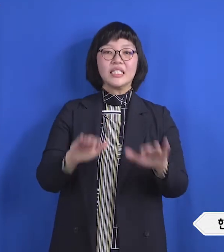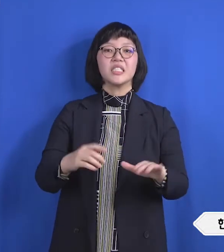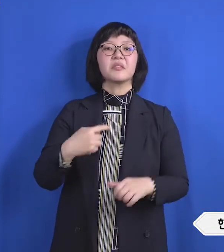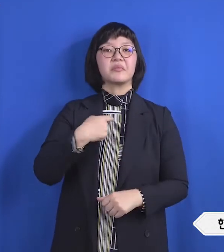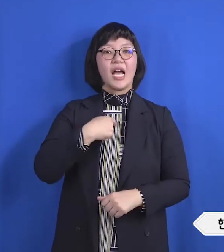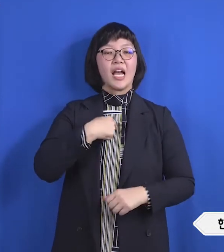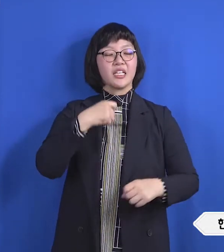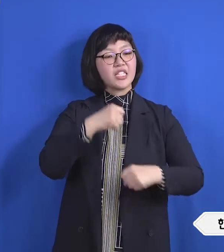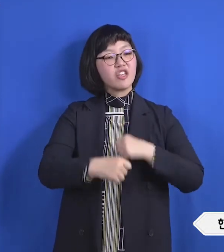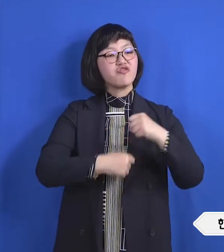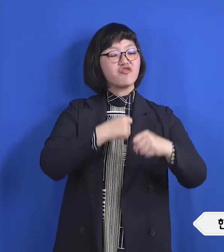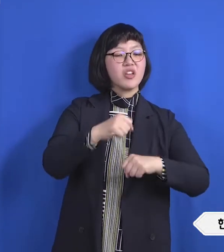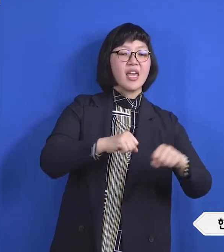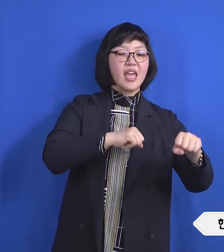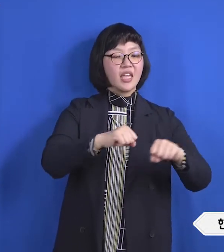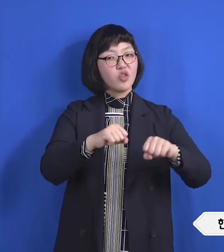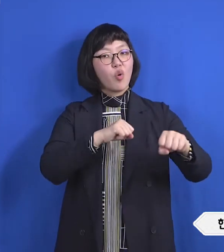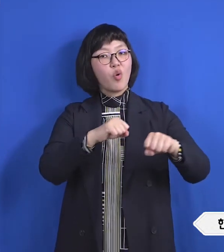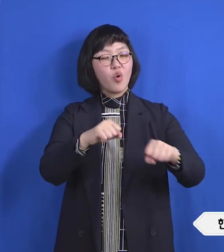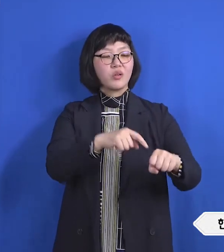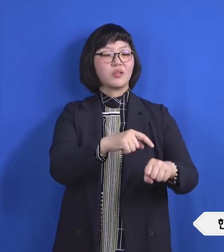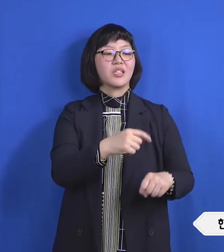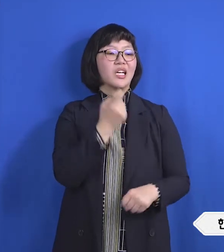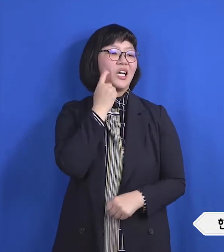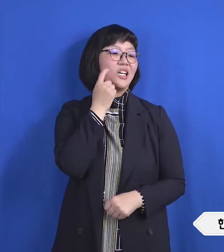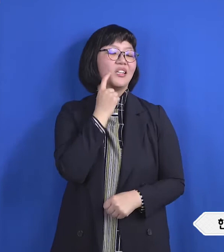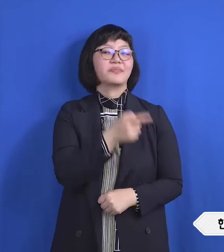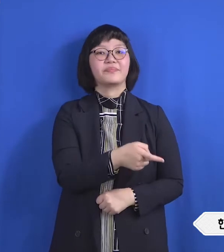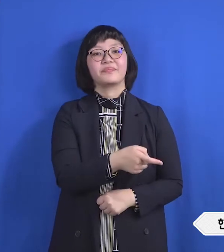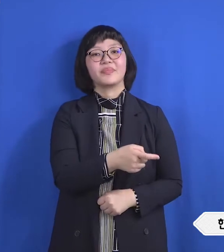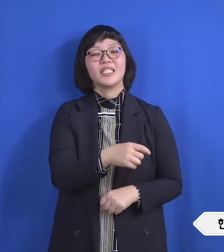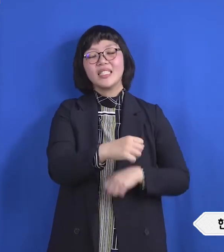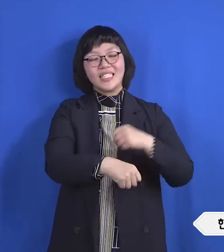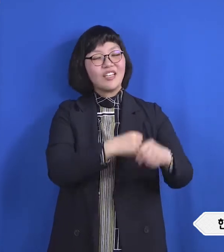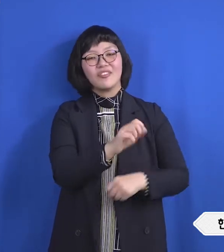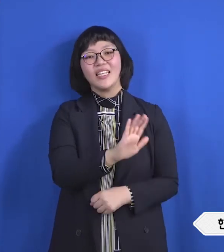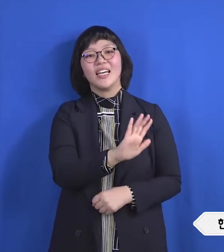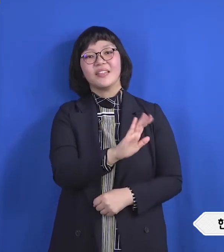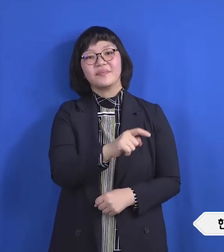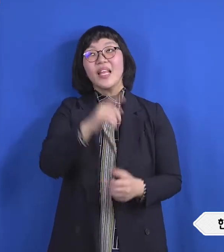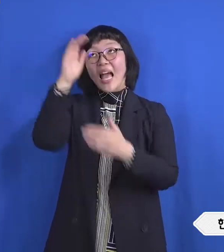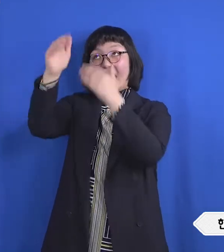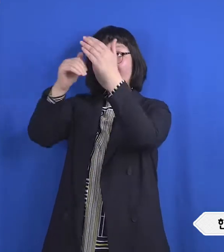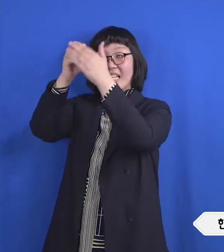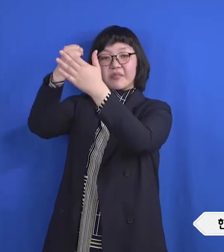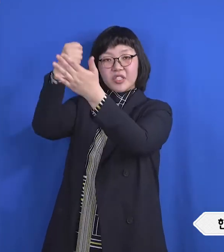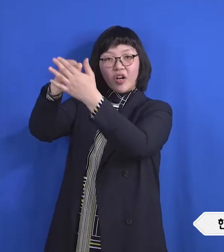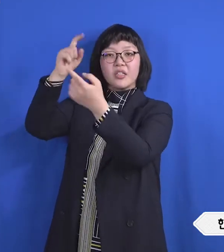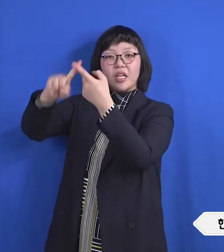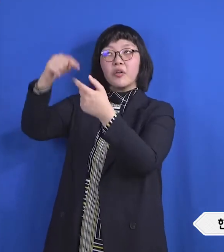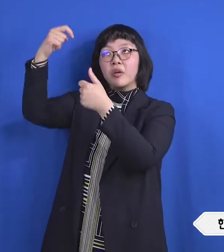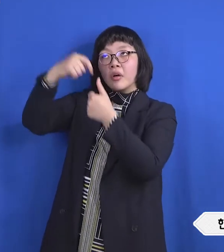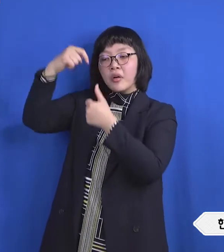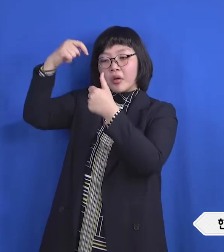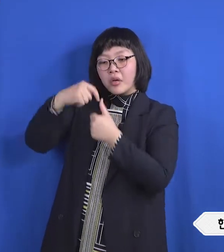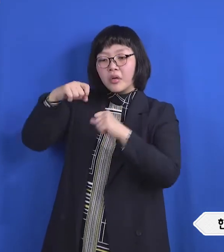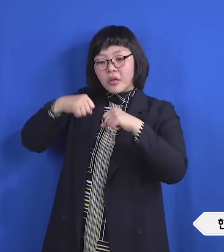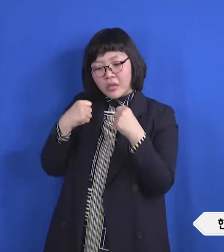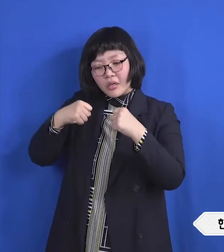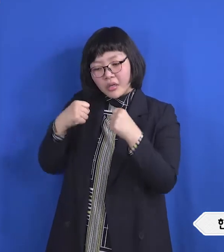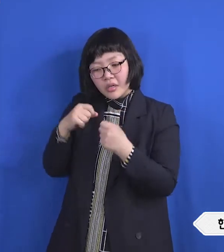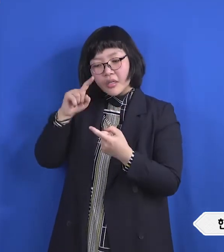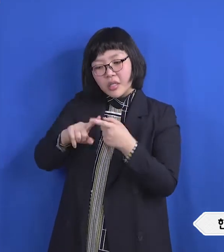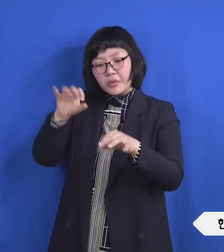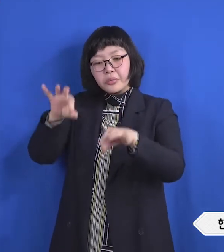현재 자유의지를 가지고 행동한다는 이게 엉터리다. 자유의지가 엉터리고 인간은 그저 하나님이 예정해